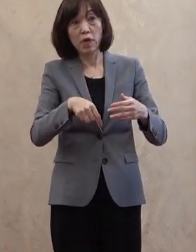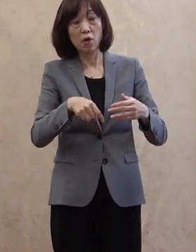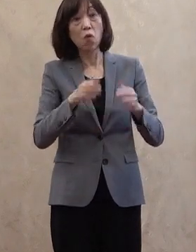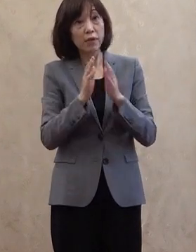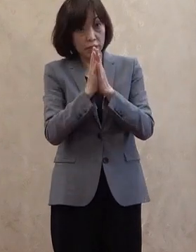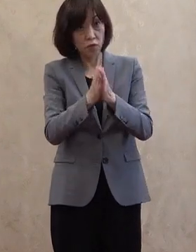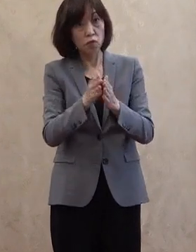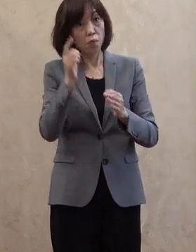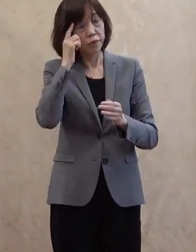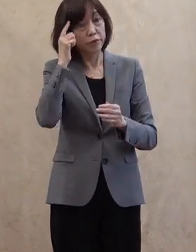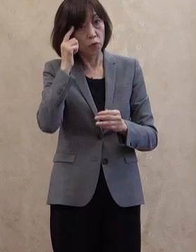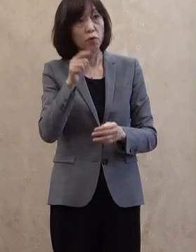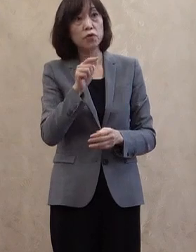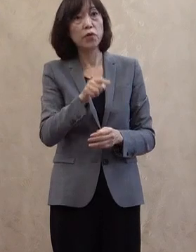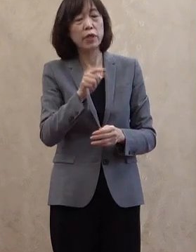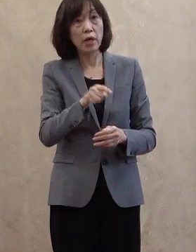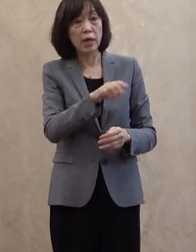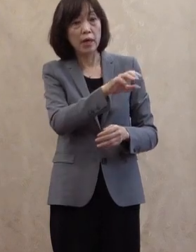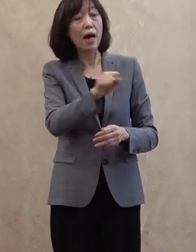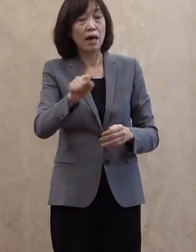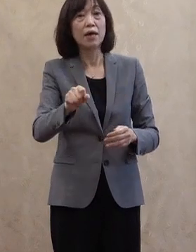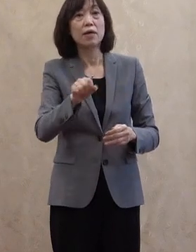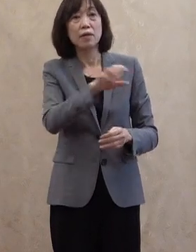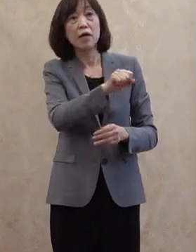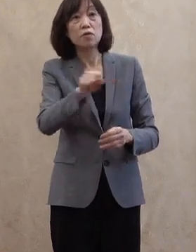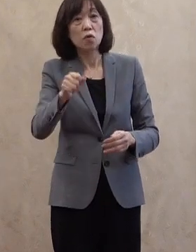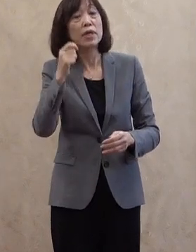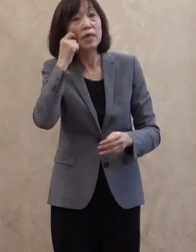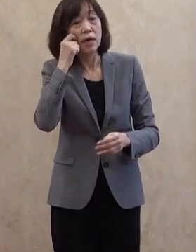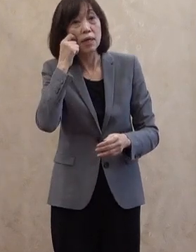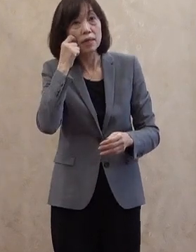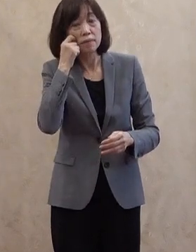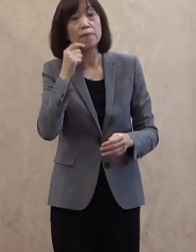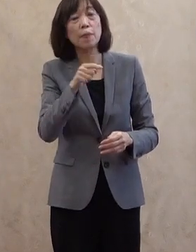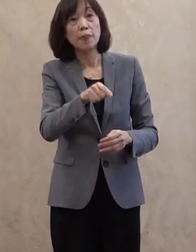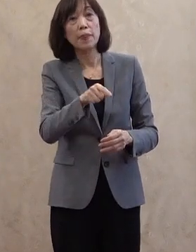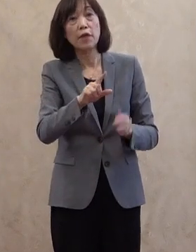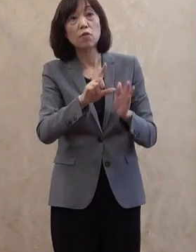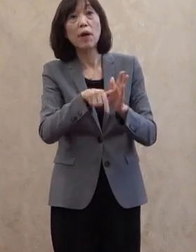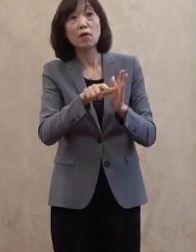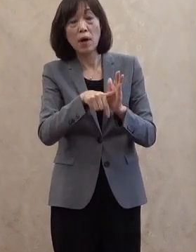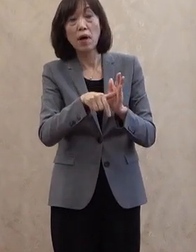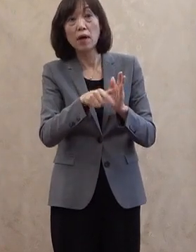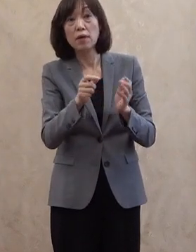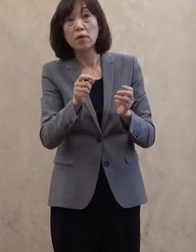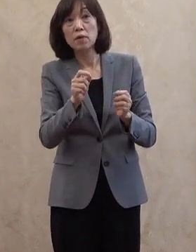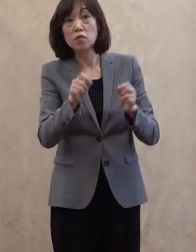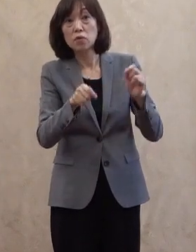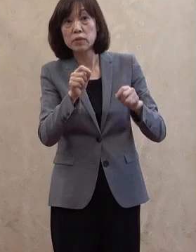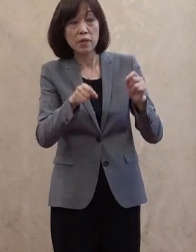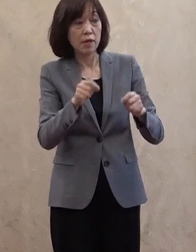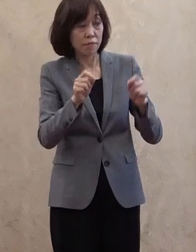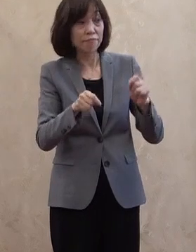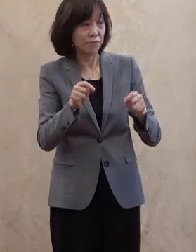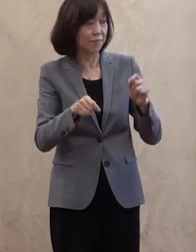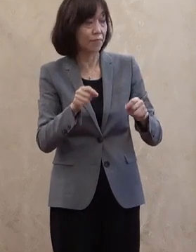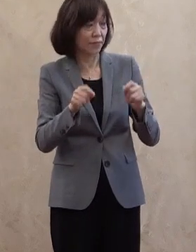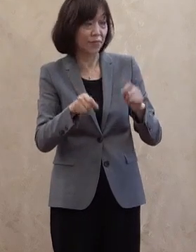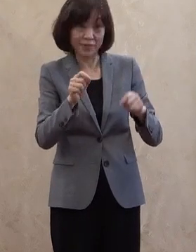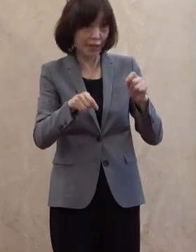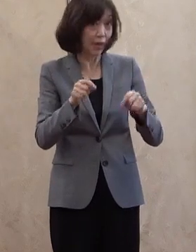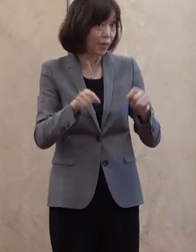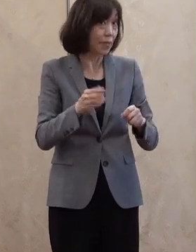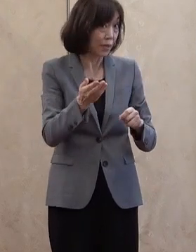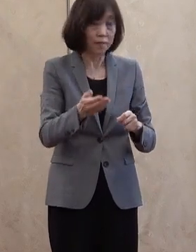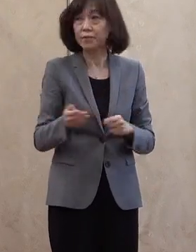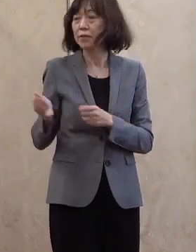できないという なった場合は、24条の1項の総合調整のところでお願いするという方針はあります。 現